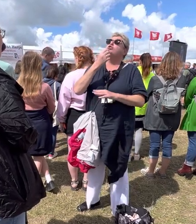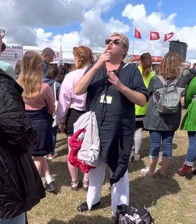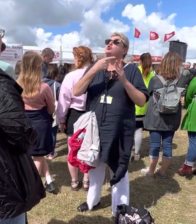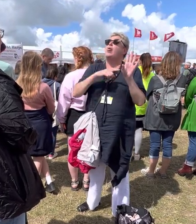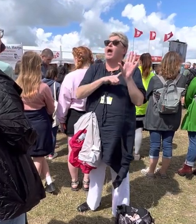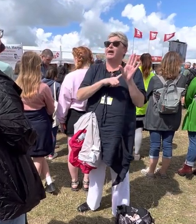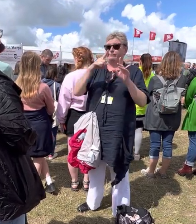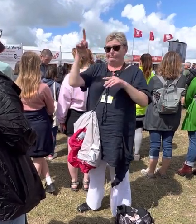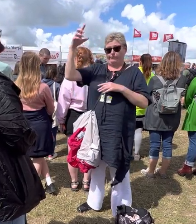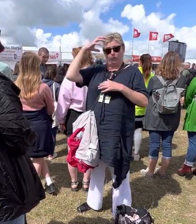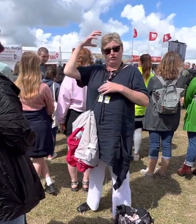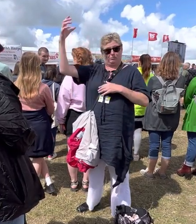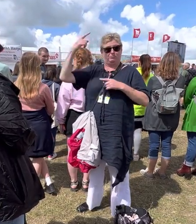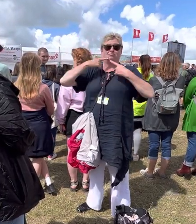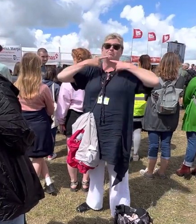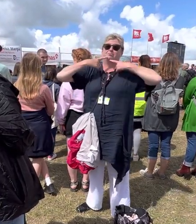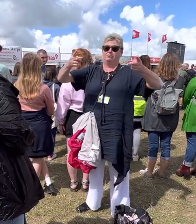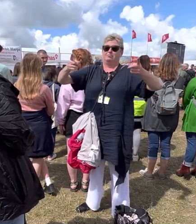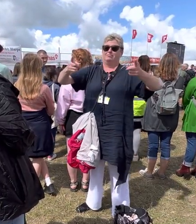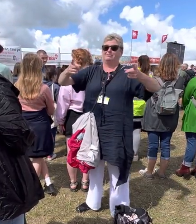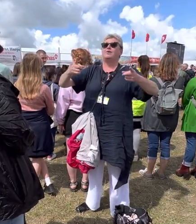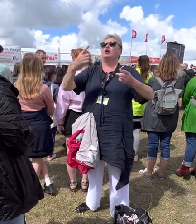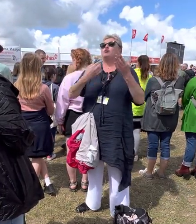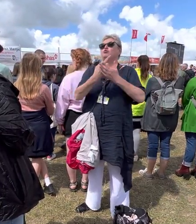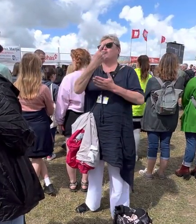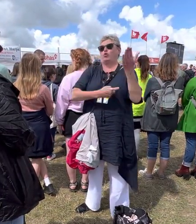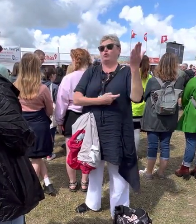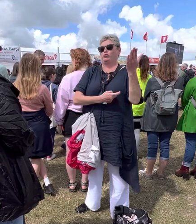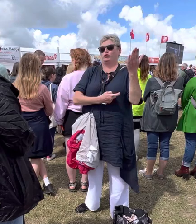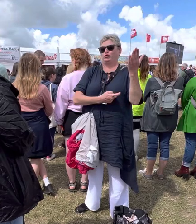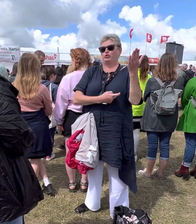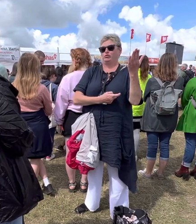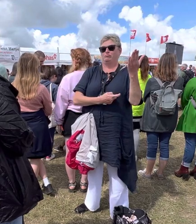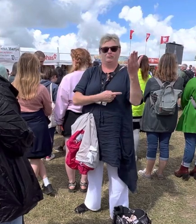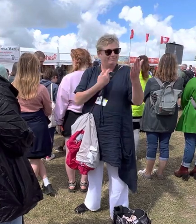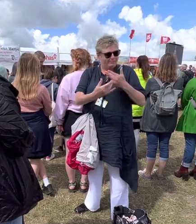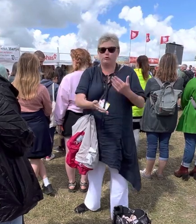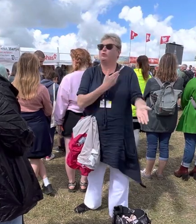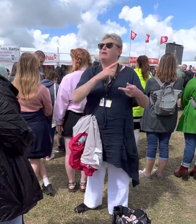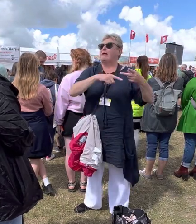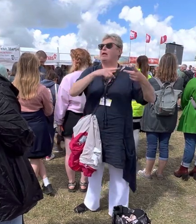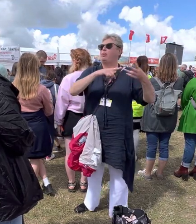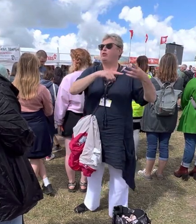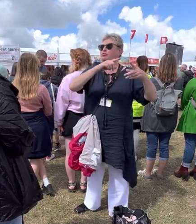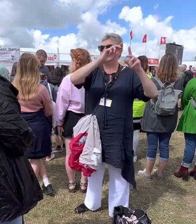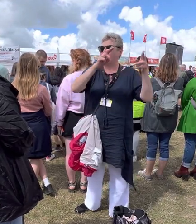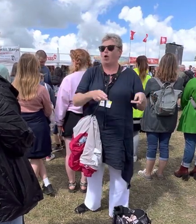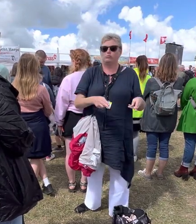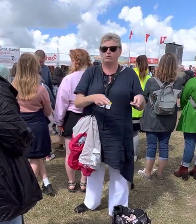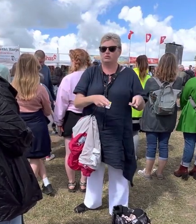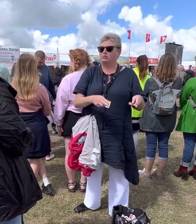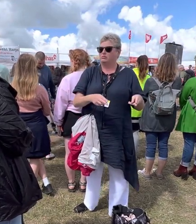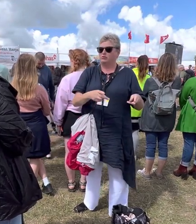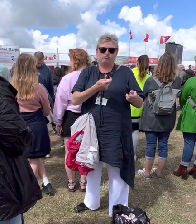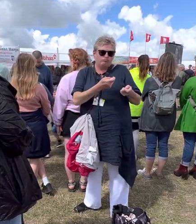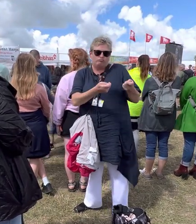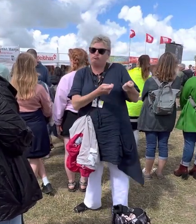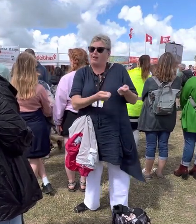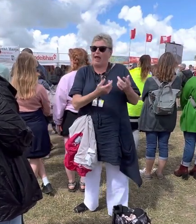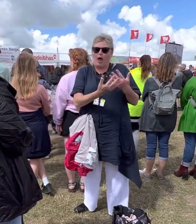Cymru becyn newydd o fesurau i fynd i'r afel o gael gartrefi. Cymryd cynllunio i reoli nefydroedd, cynllun